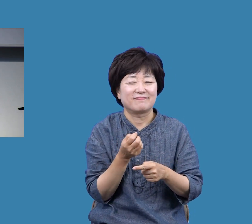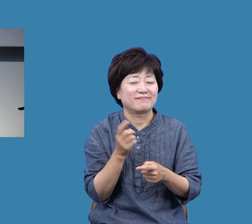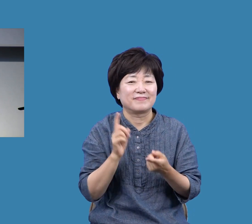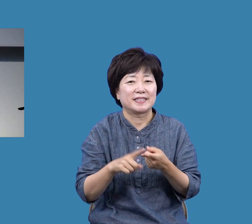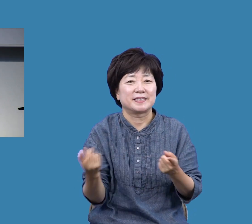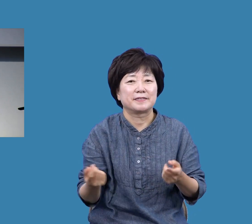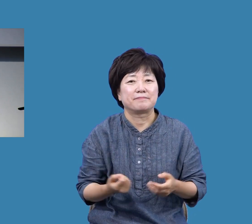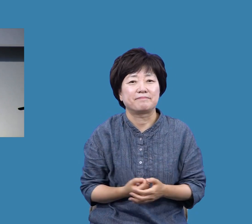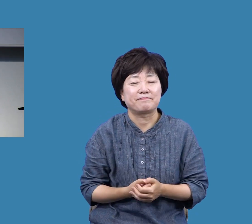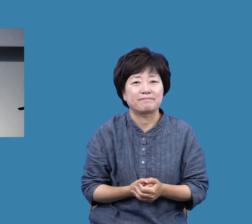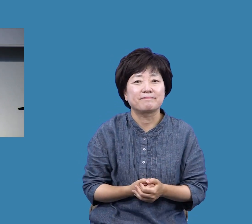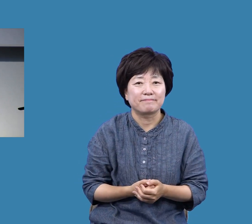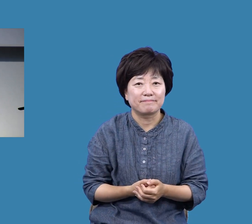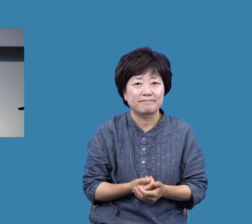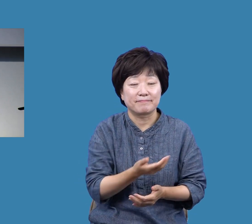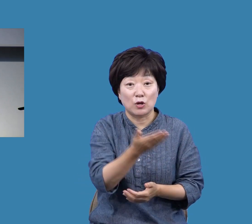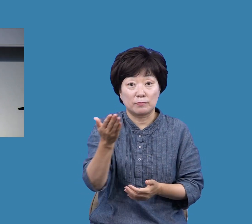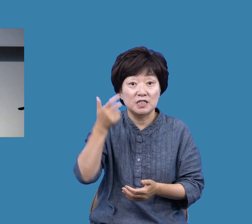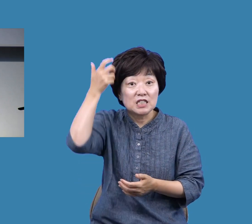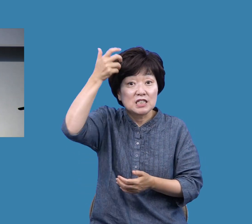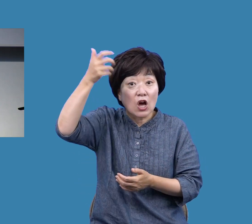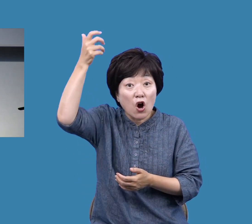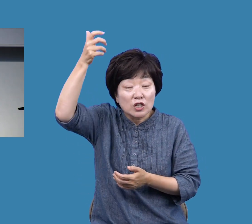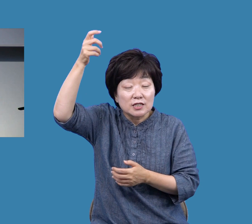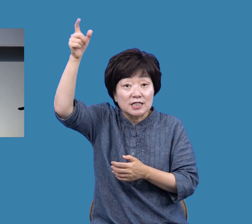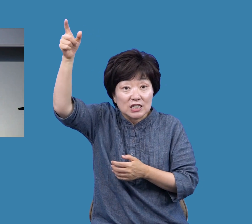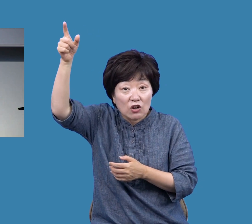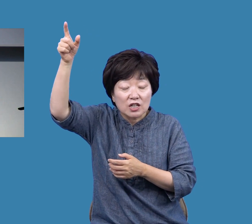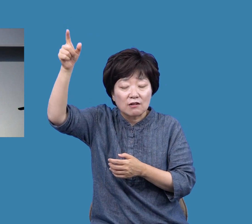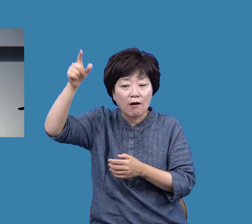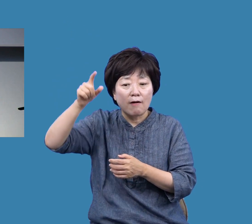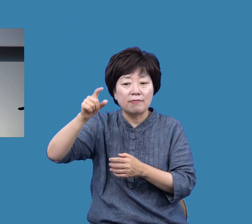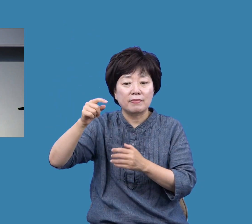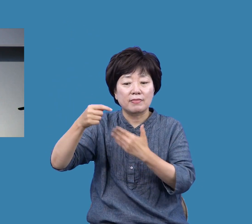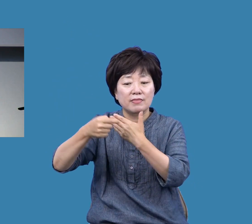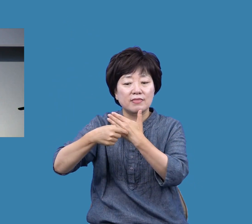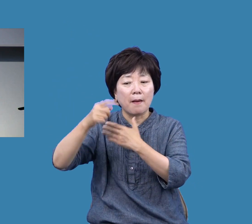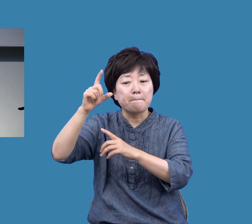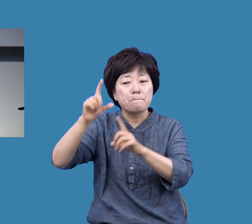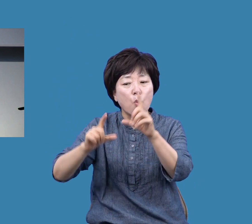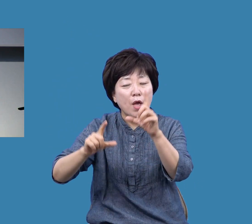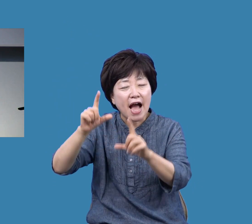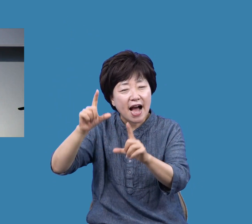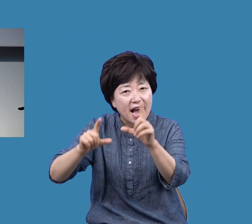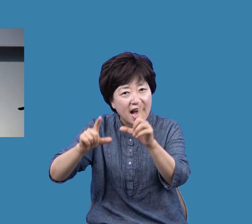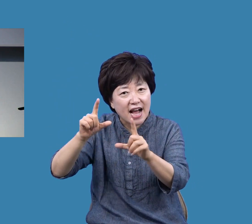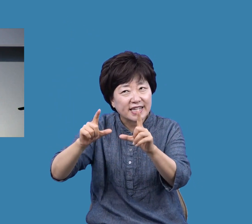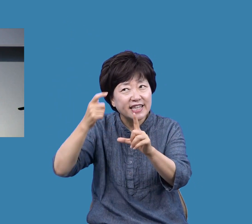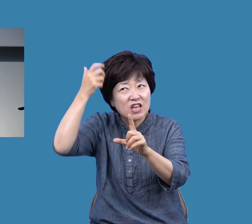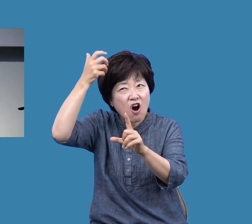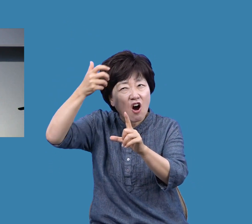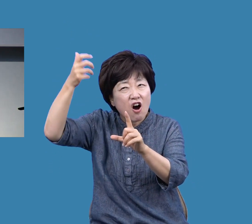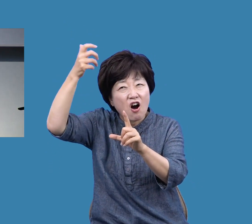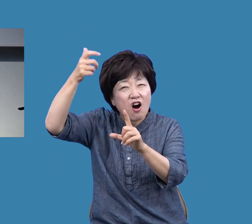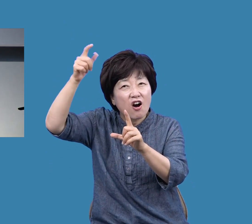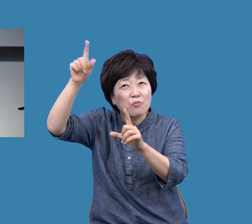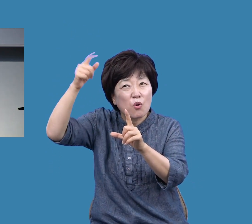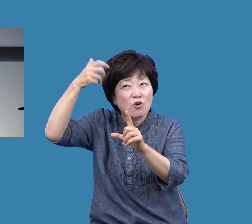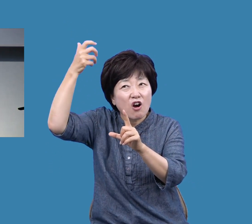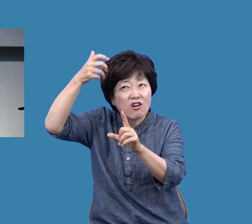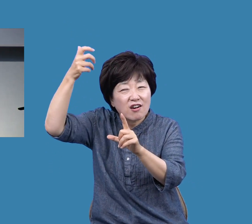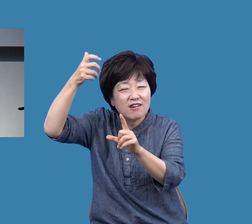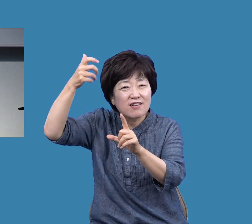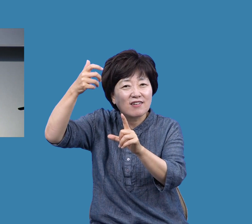자, 그래서 여러분, 영적인 것은 꼭 모양이 영적인 것을 얘기하는 것이 아닙니다. 이것이 이제